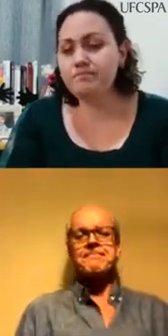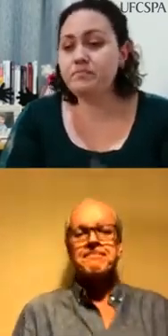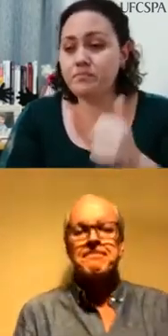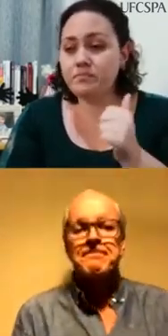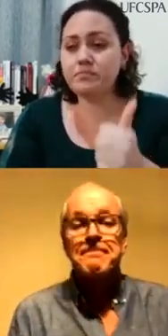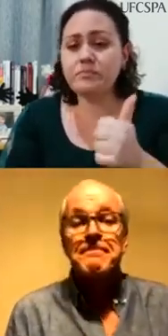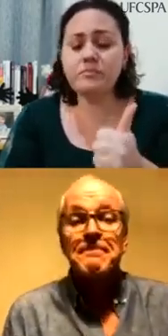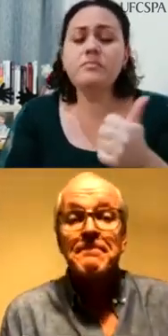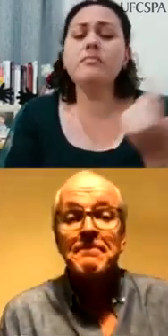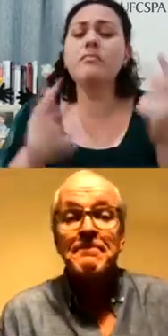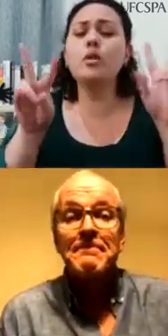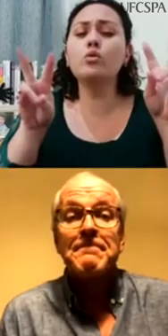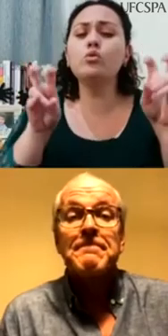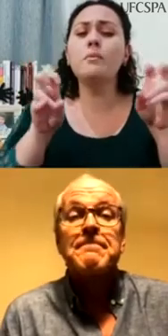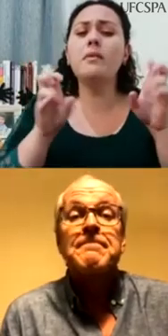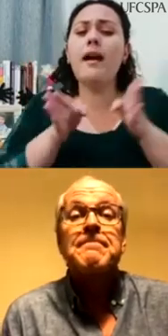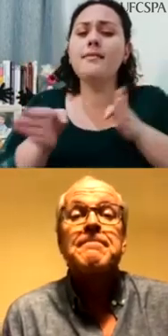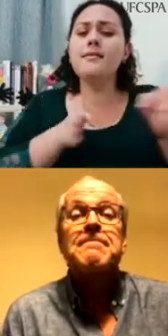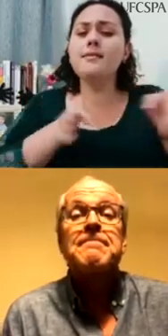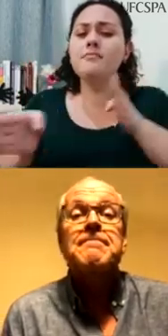né?